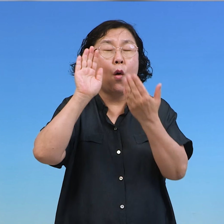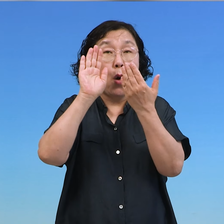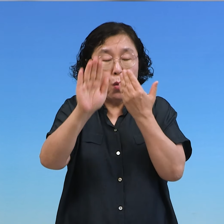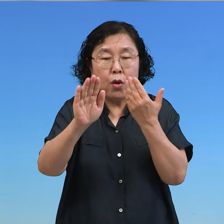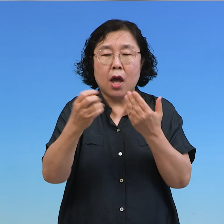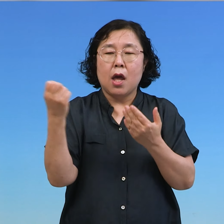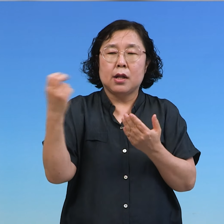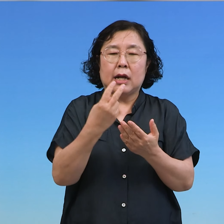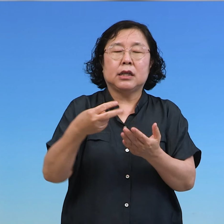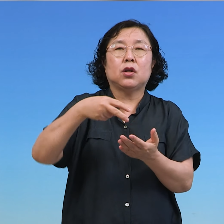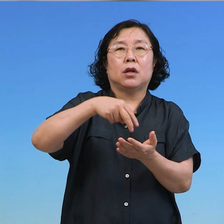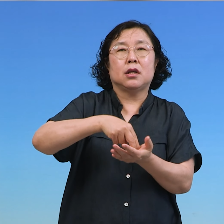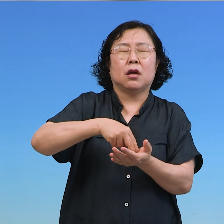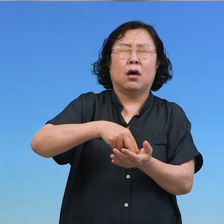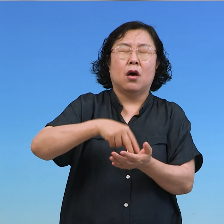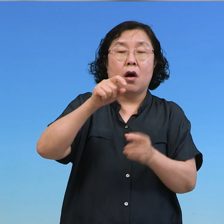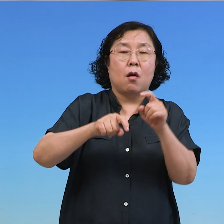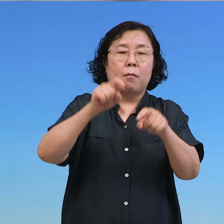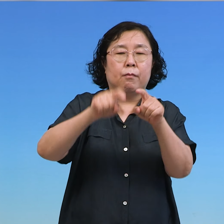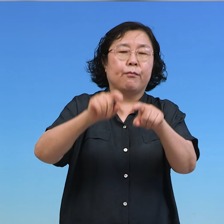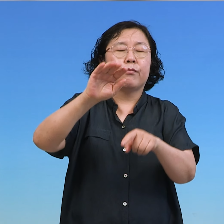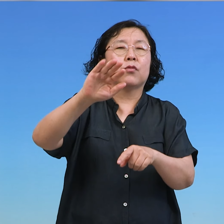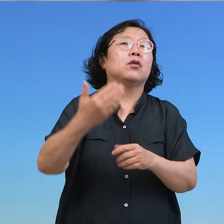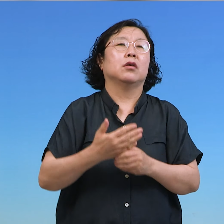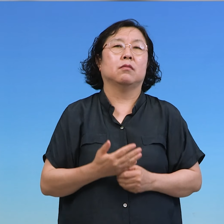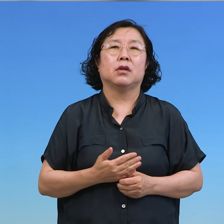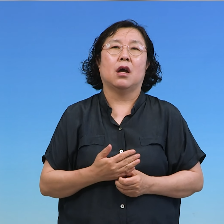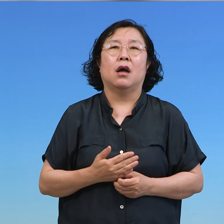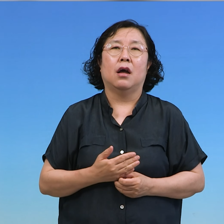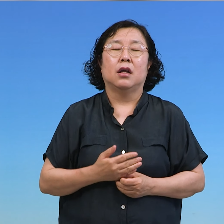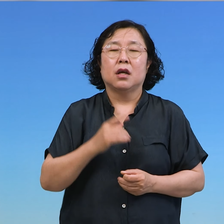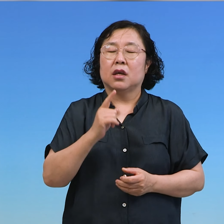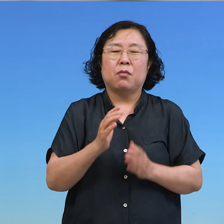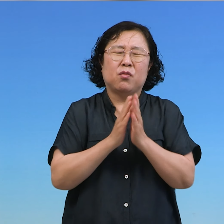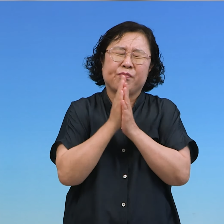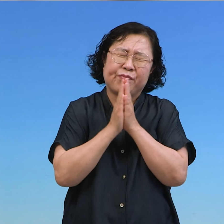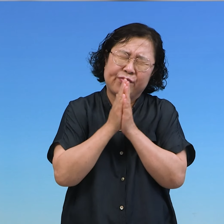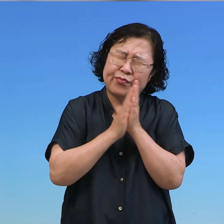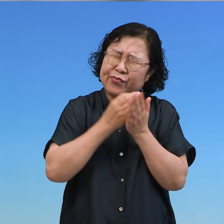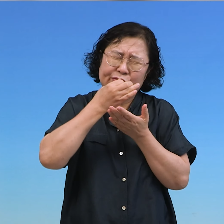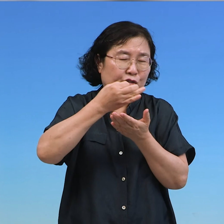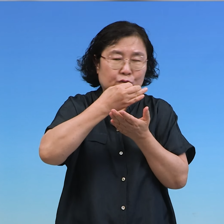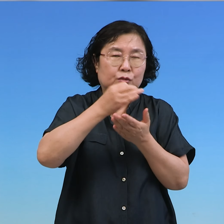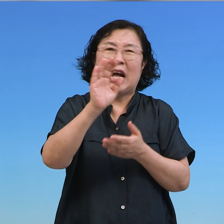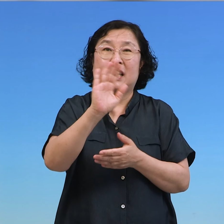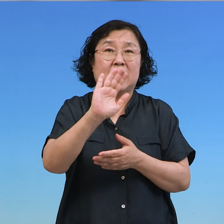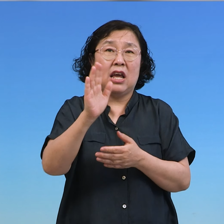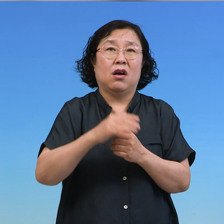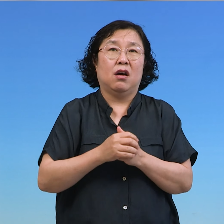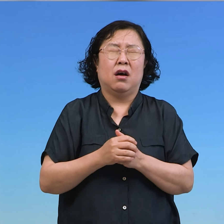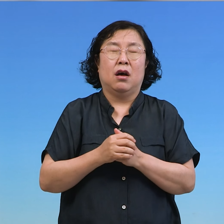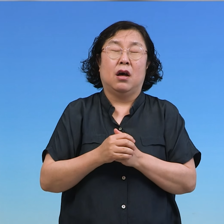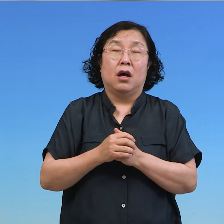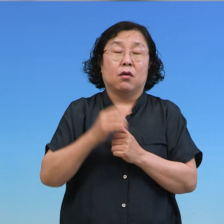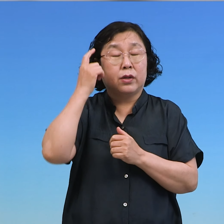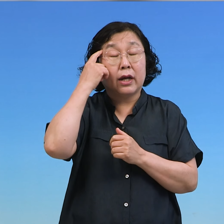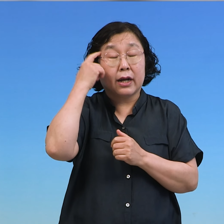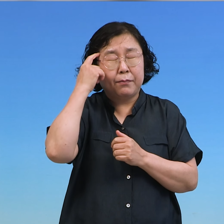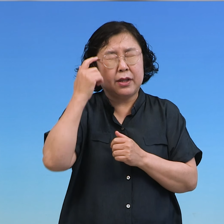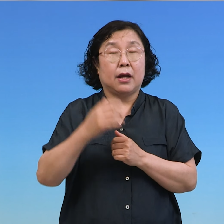다시 일어나 걷게 됐다는 거예요 저는요 이게 무슨 주문처럼 그걸 계속 들려줘서